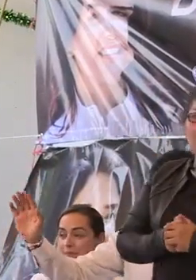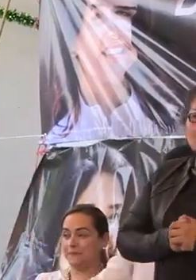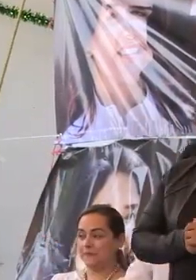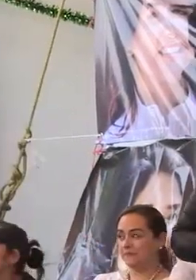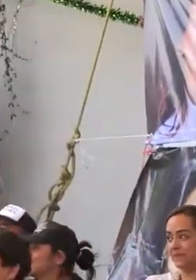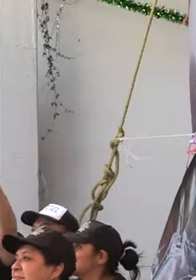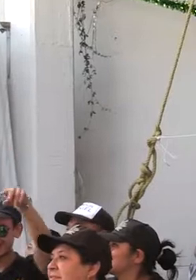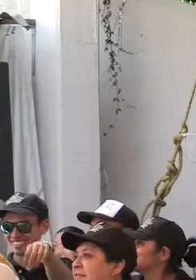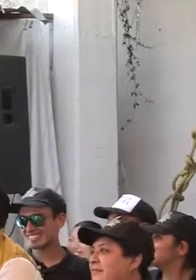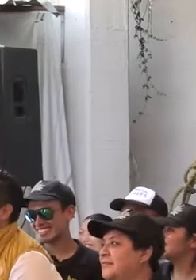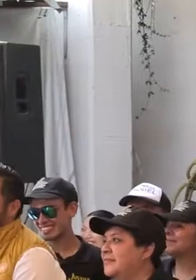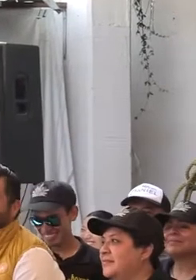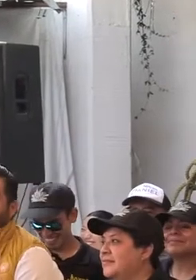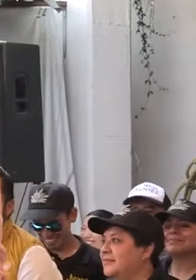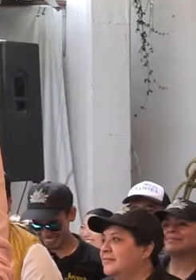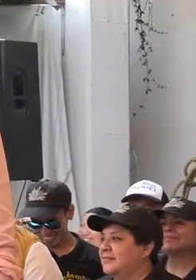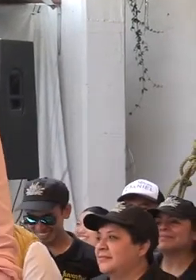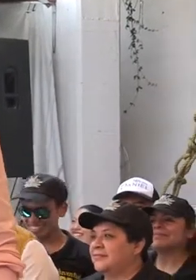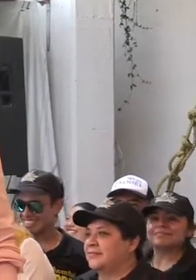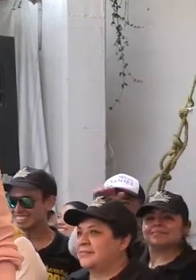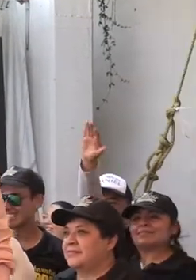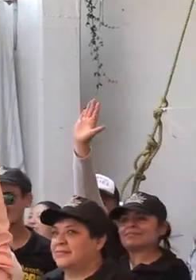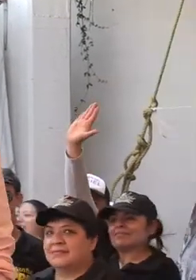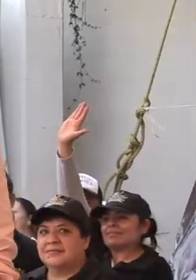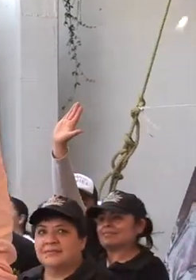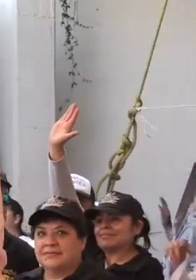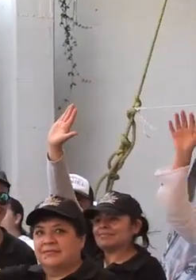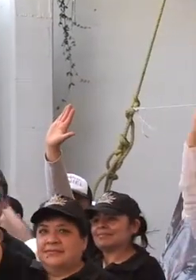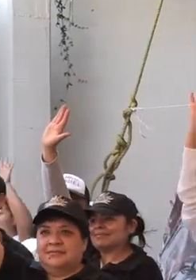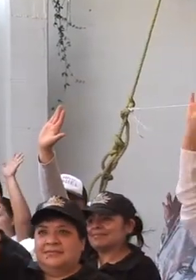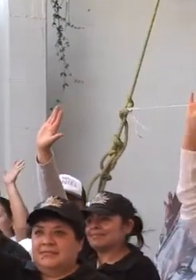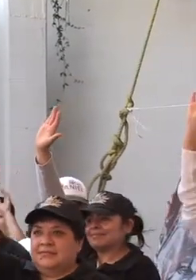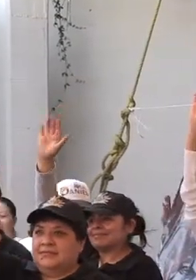Son muchos, ¿verdad? Y levanten la mano las jefas, ¿dónde están las jefas?